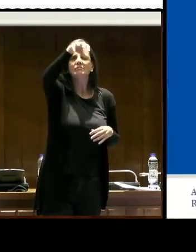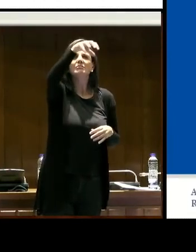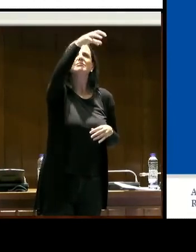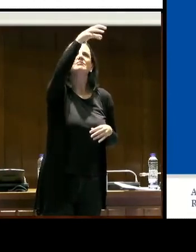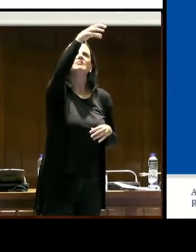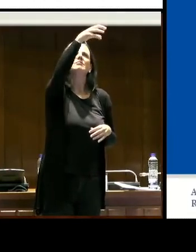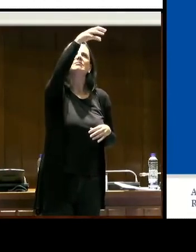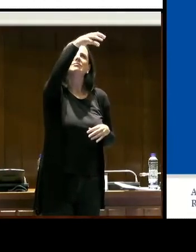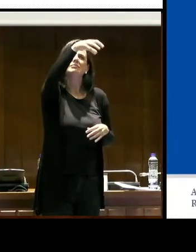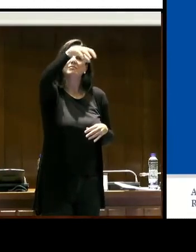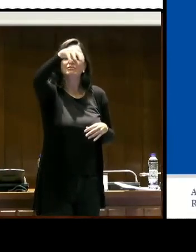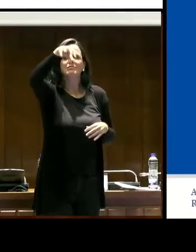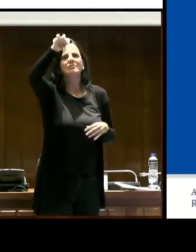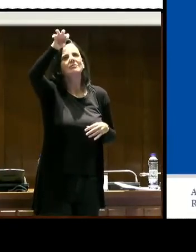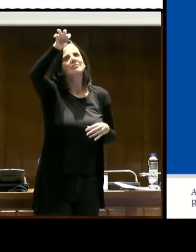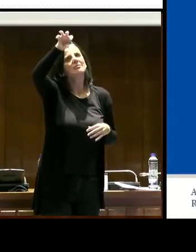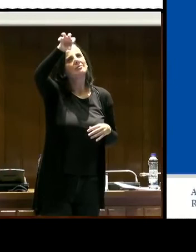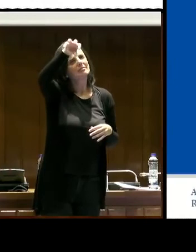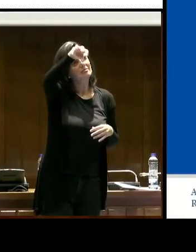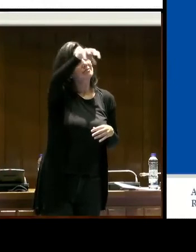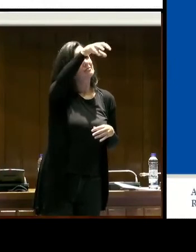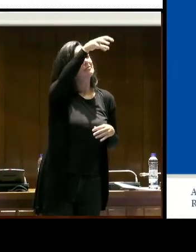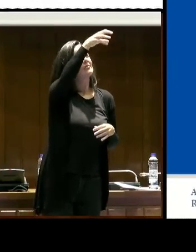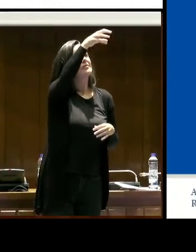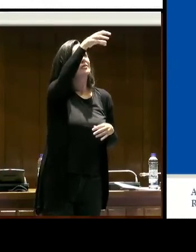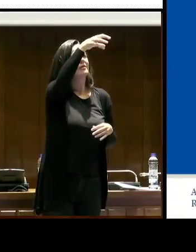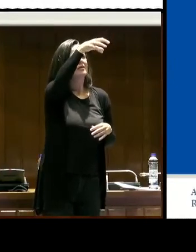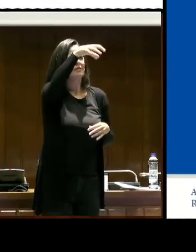Campanadas doblando al recogimiento